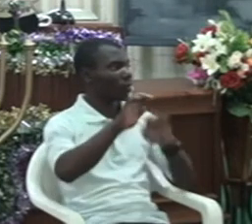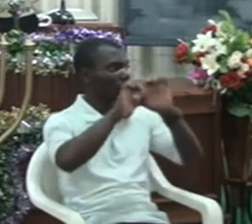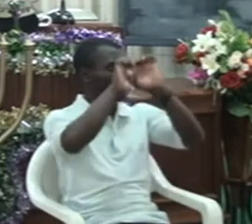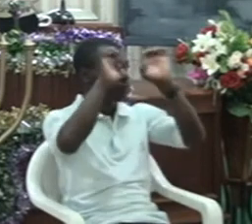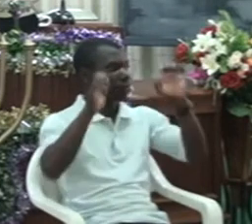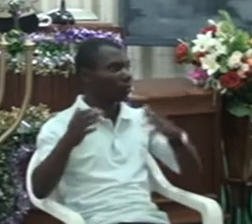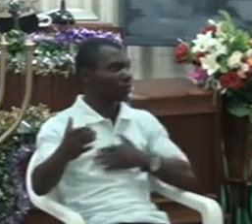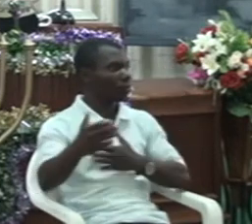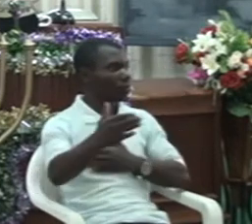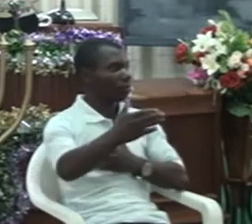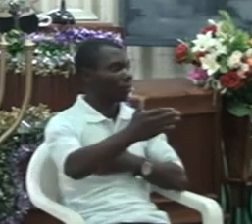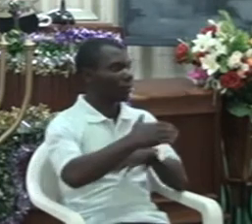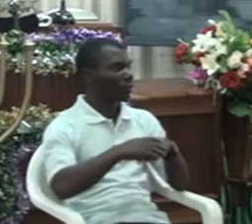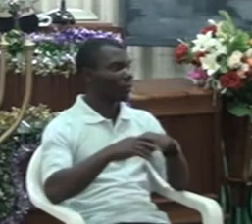radi.